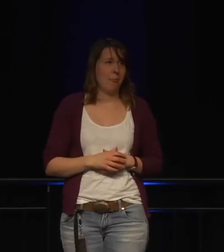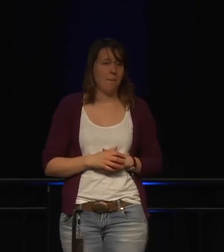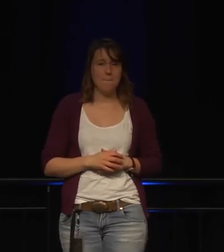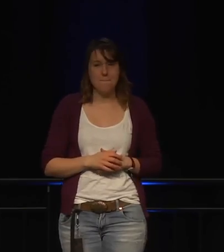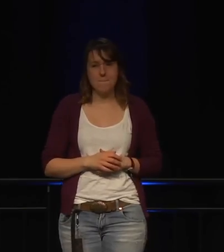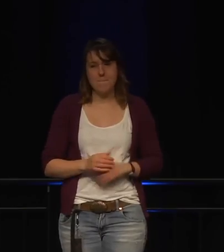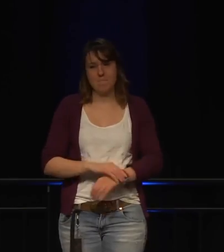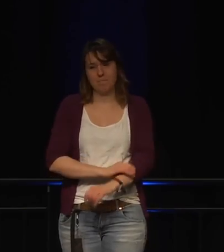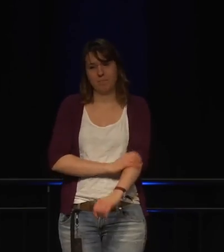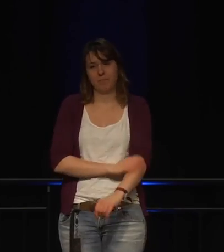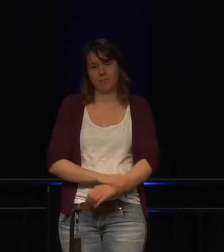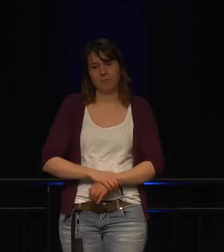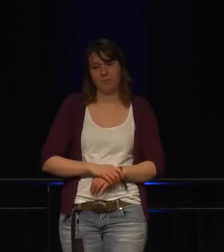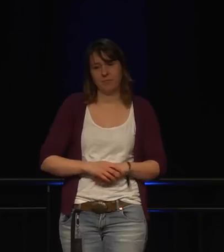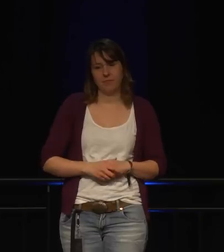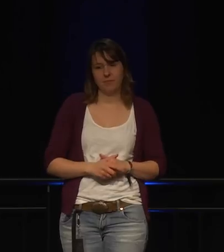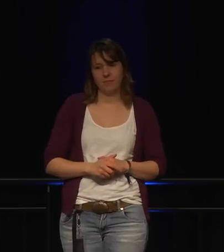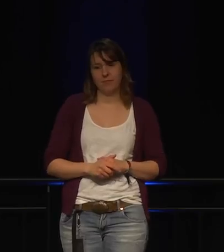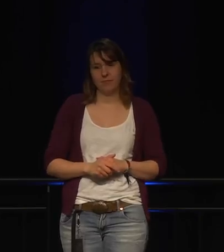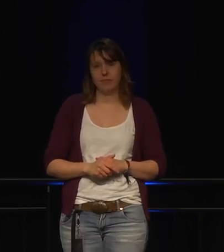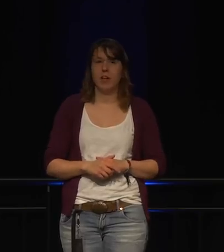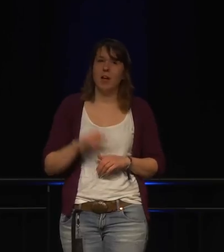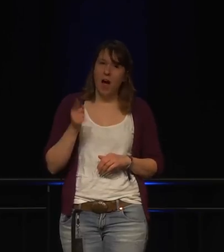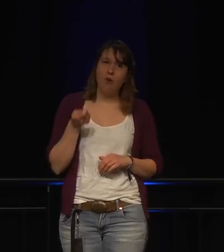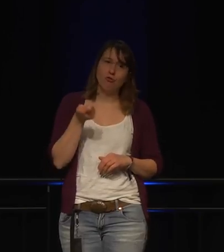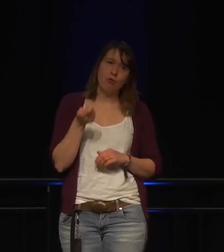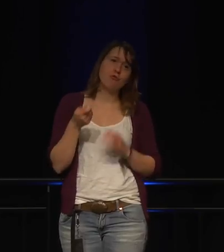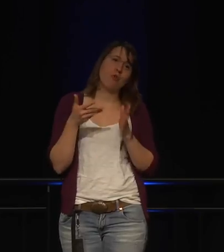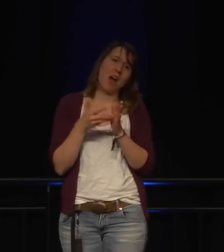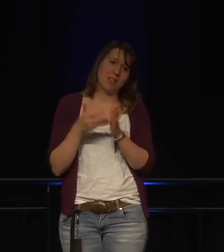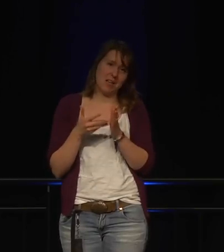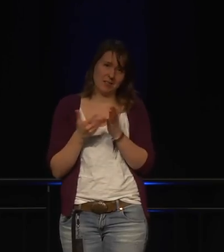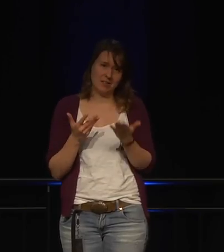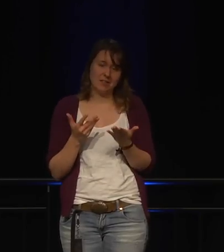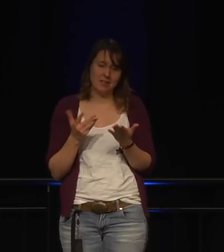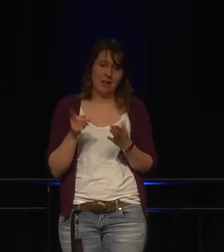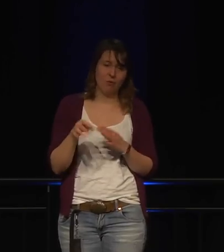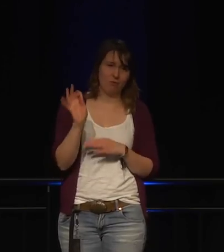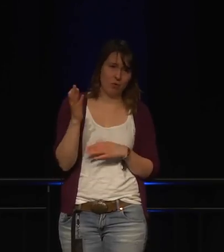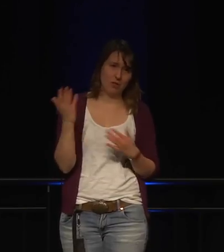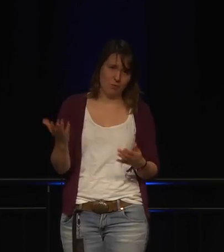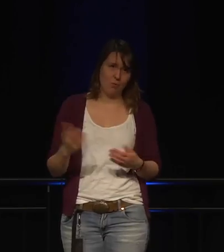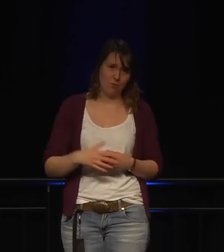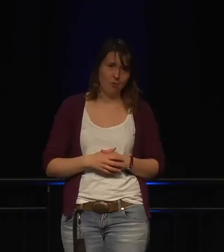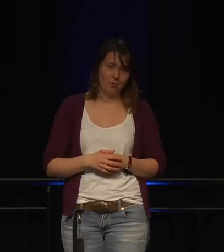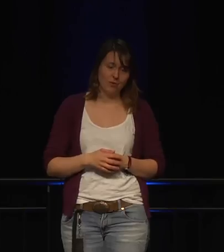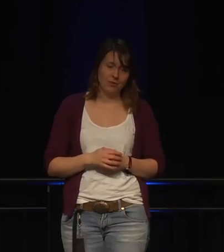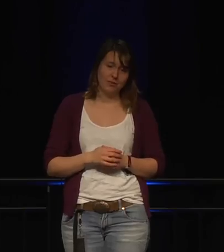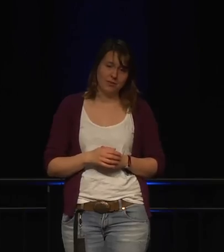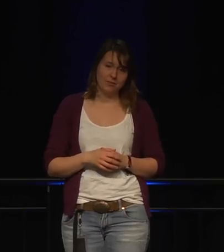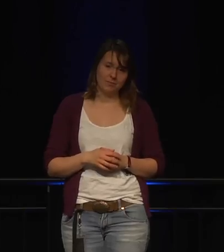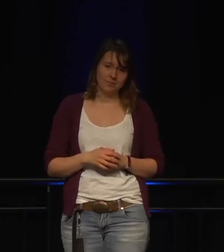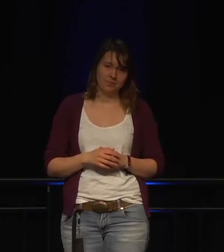no están realmente buenas manos con los niños. Y eso es lo que dijo el Stiftung Warentest.